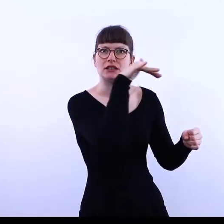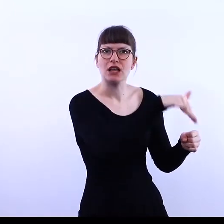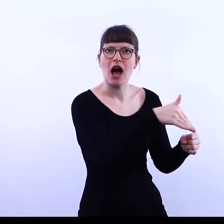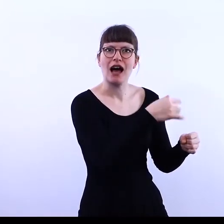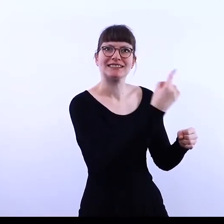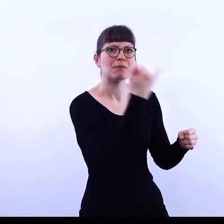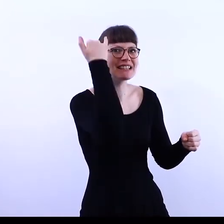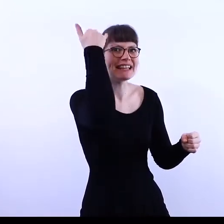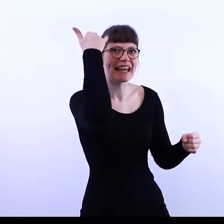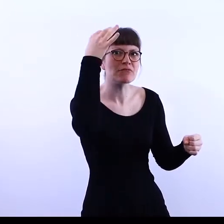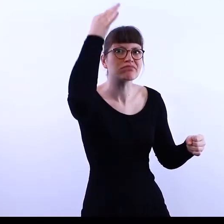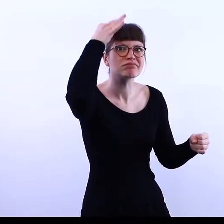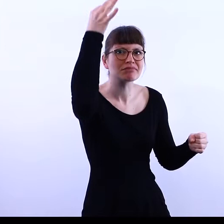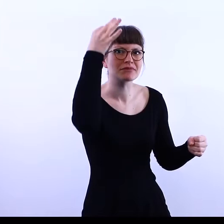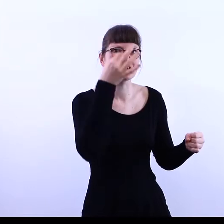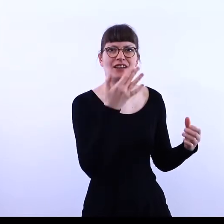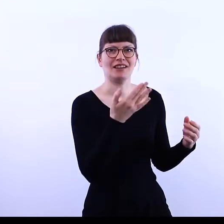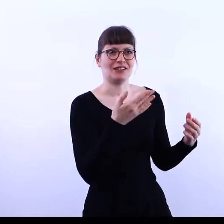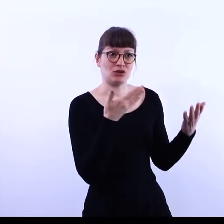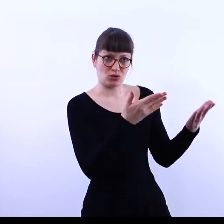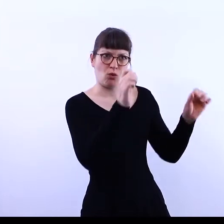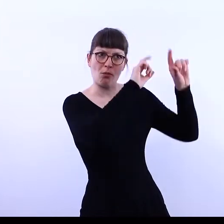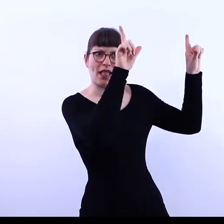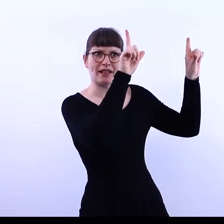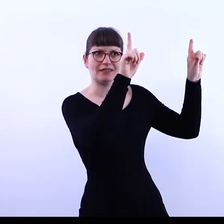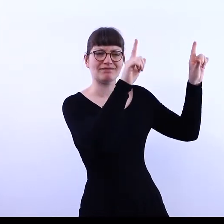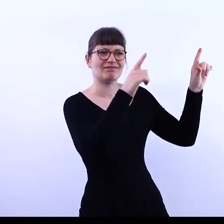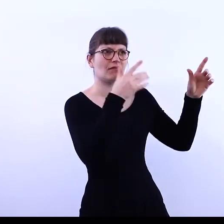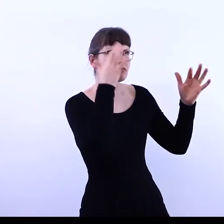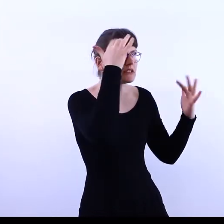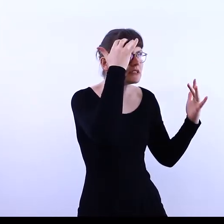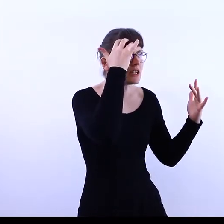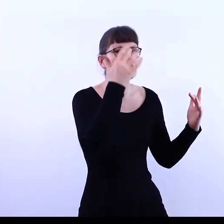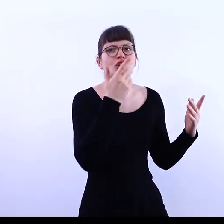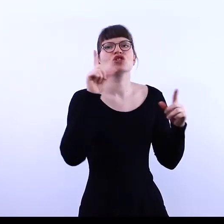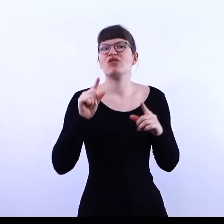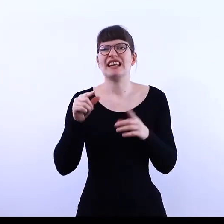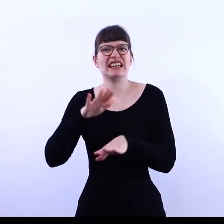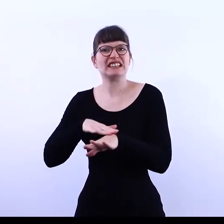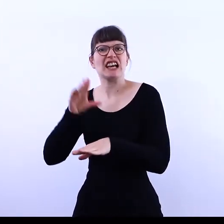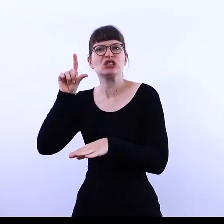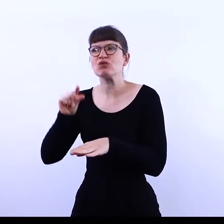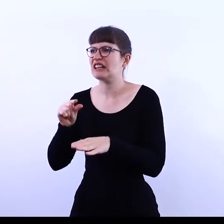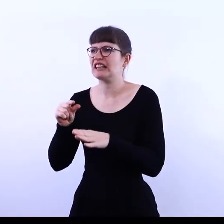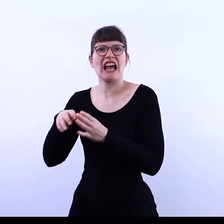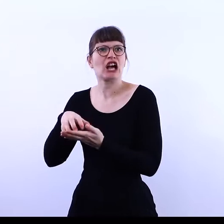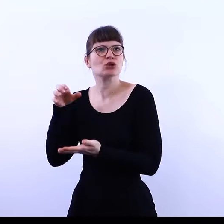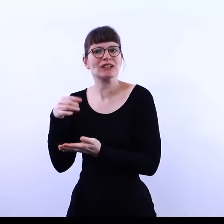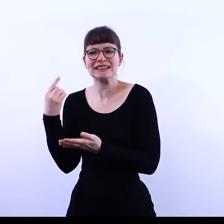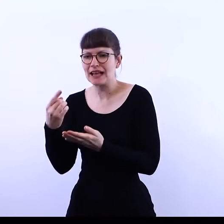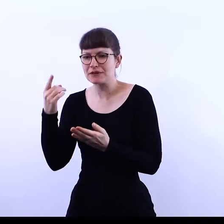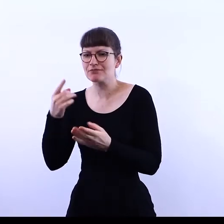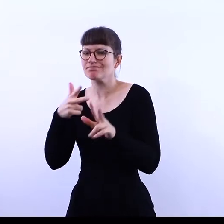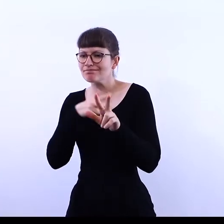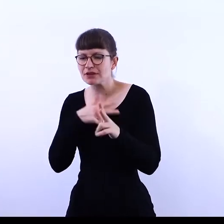Terminator, dann haben wir zu wenig Ressourcen und zu wenig Zeit dafür, uns mit der Art von künstlicher Intelligenz zu